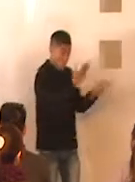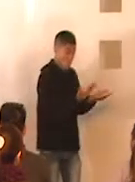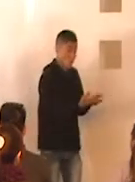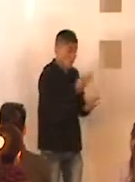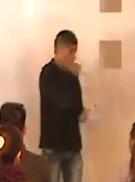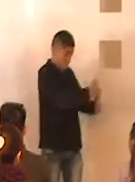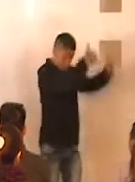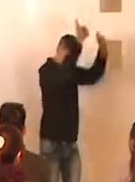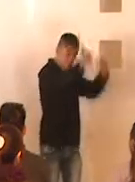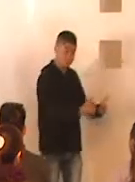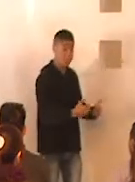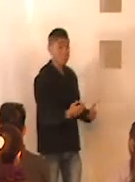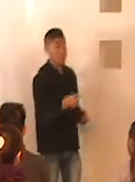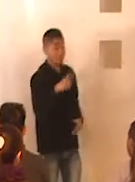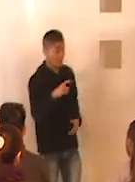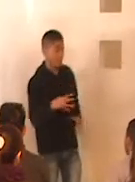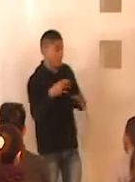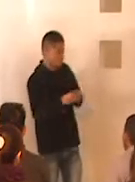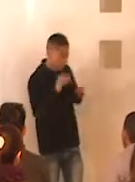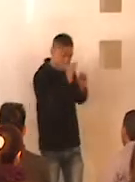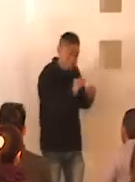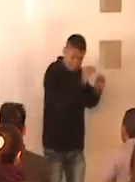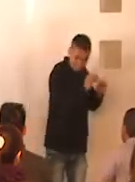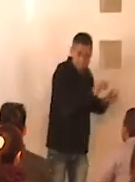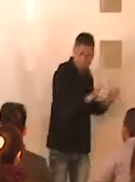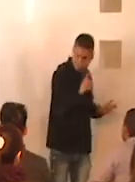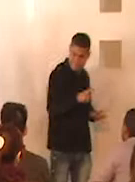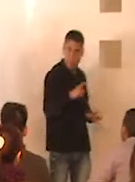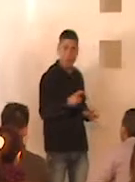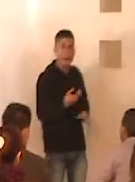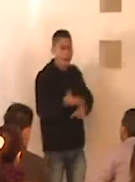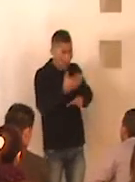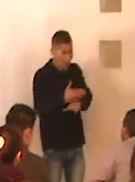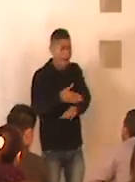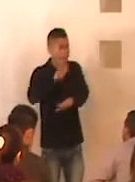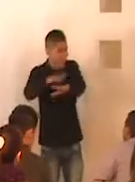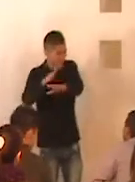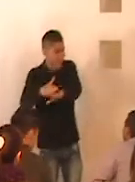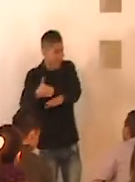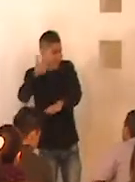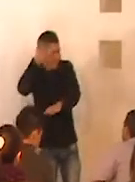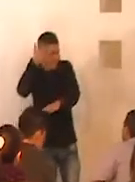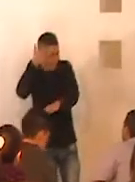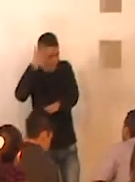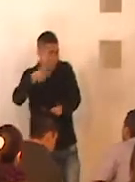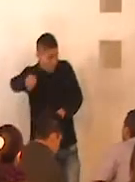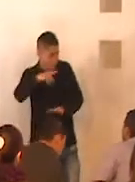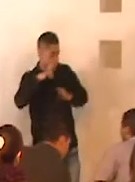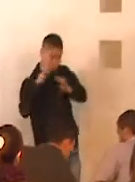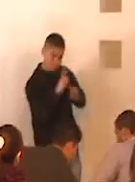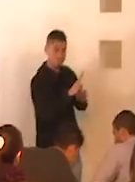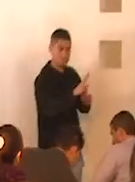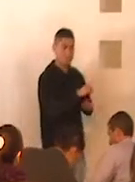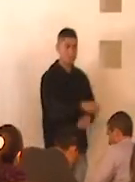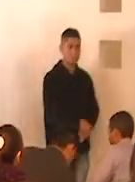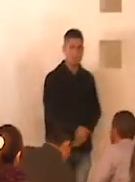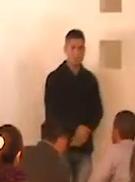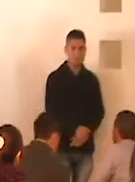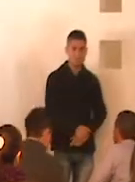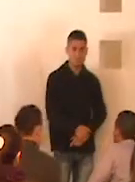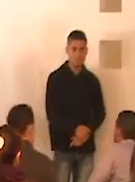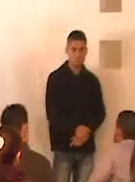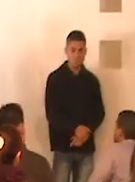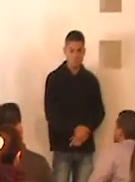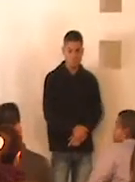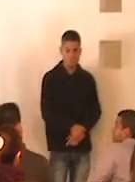con necesidades educativas especiales o con habilidades diferentes para aprender y que ya los reconocían, ¿sí? Está bien, de pronto uno dice,